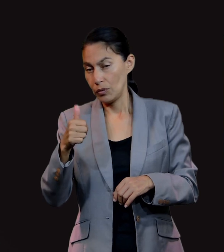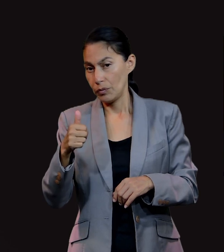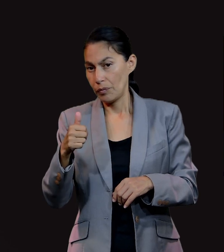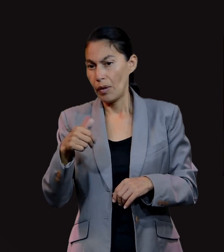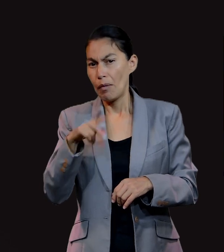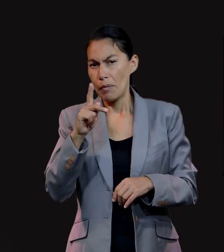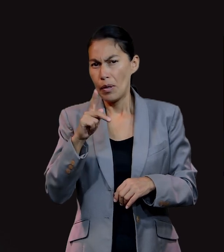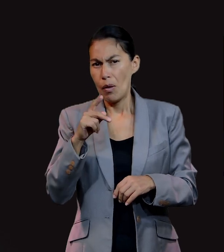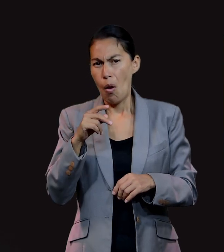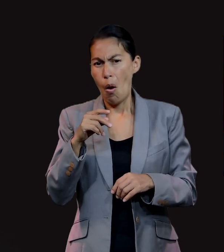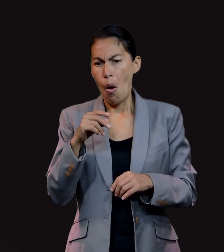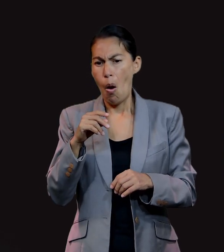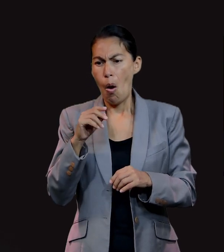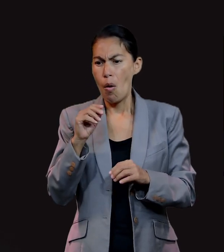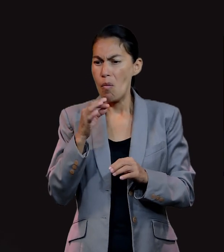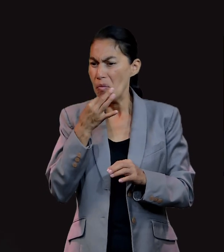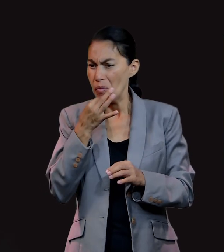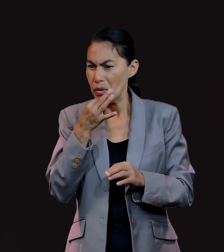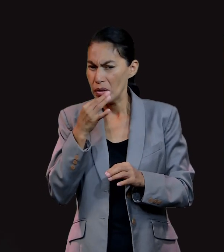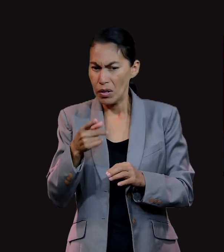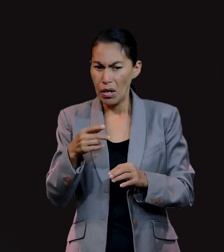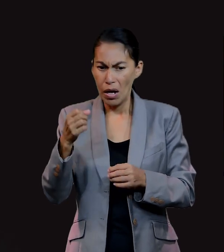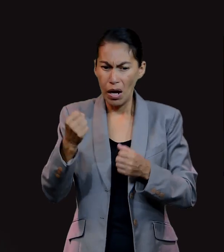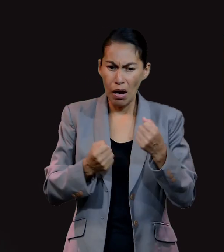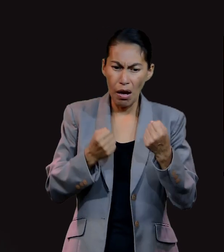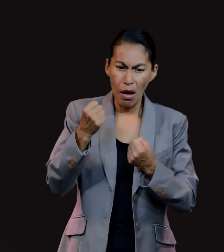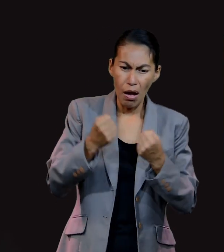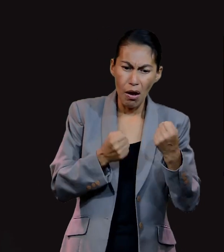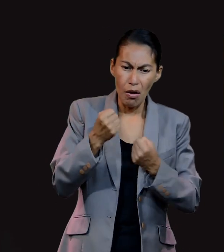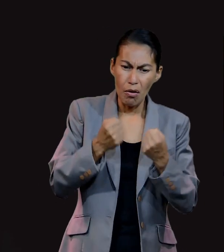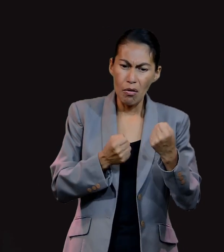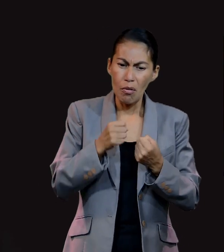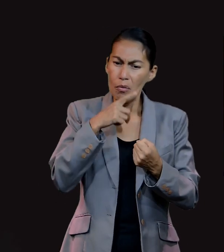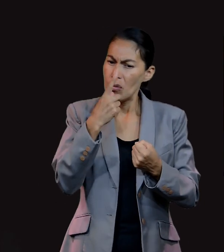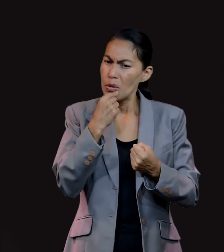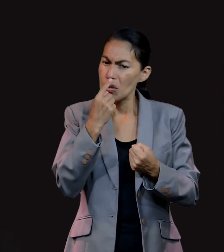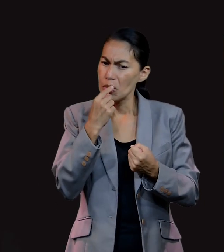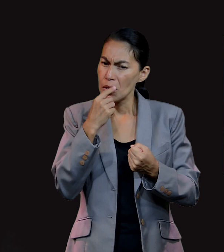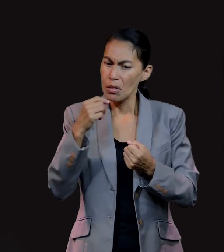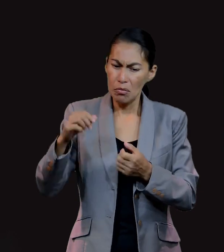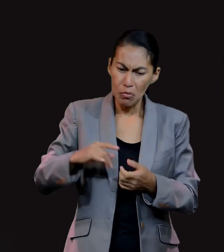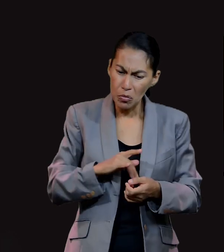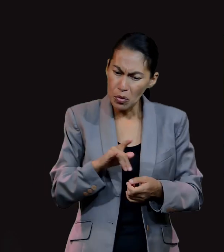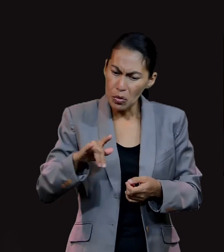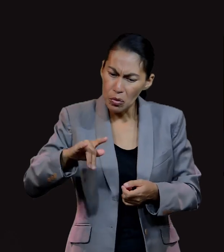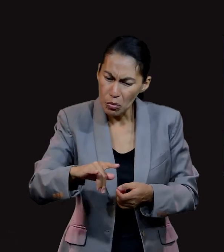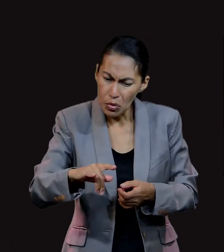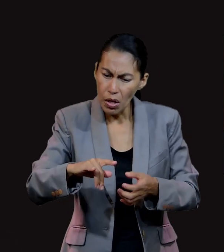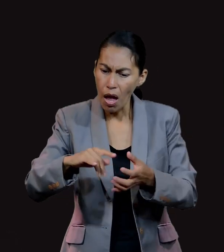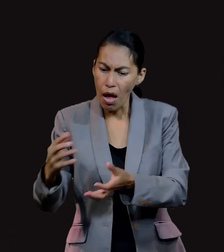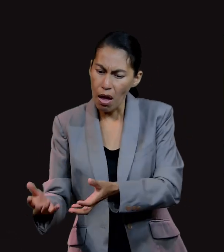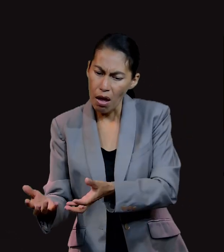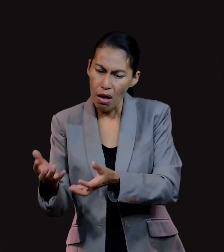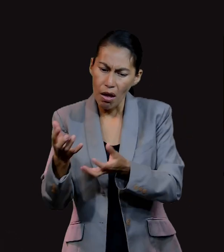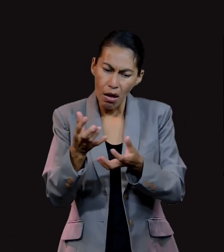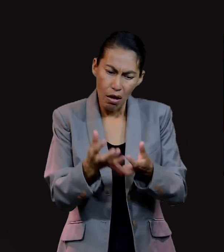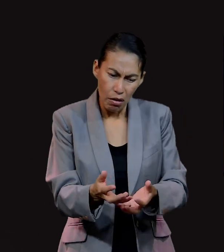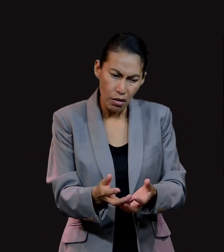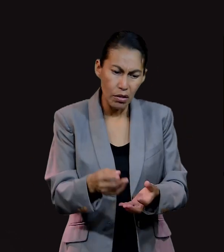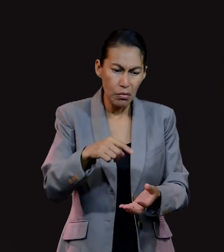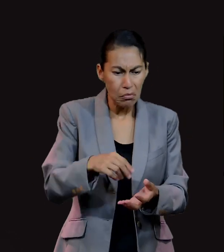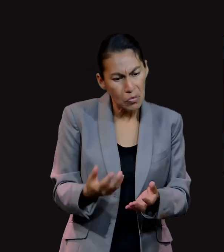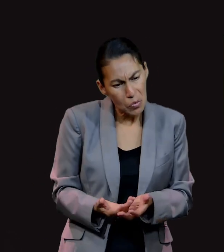atenderme pero justamente iba pasando un carro patrulla y me llevaron al hospital estaba a 4 minutos